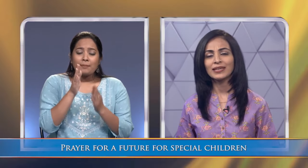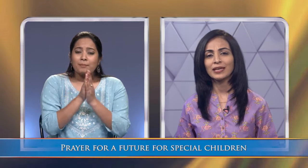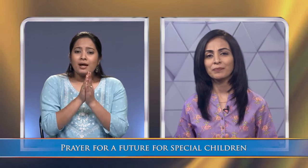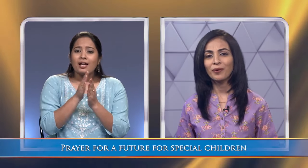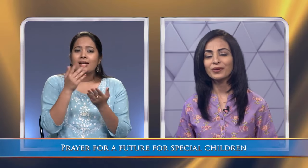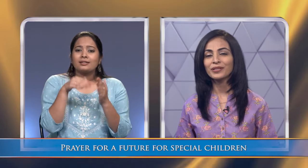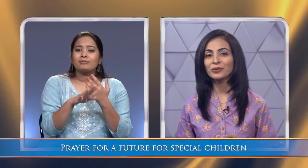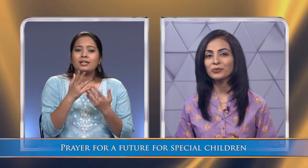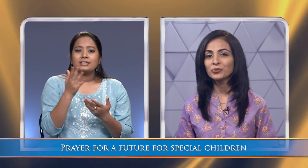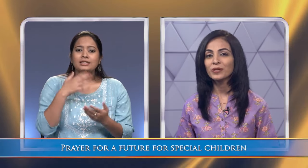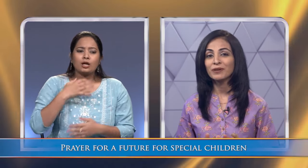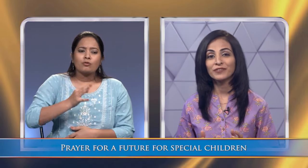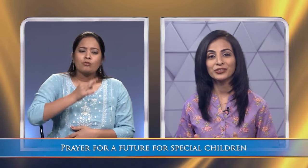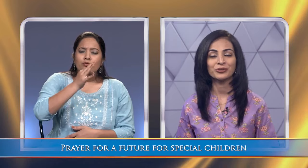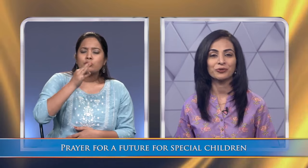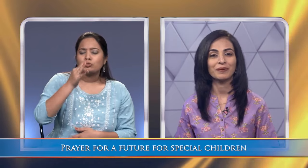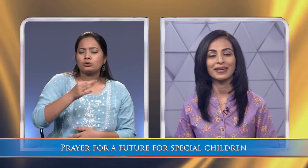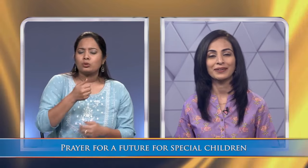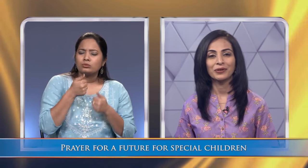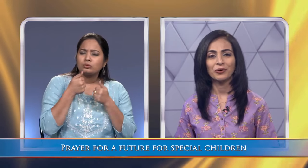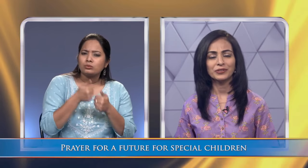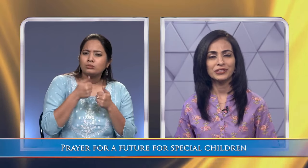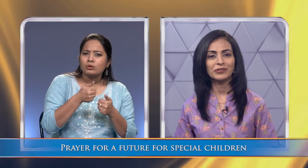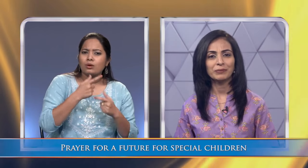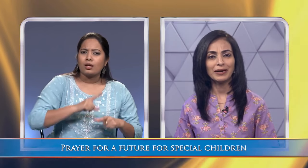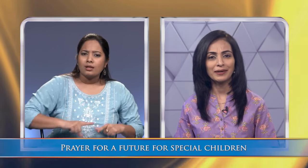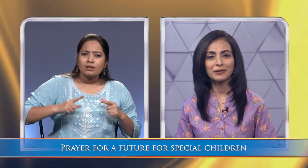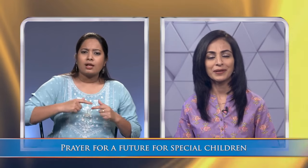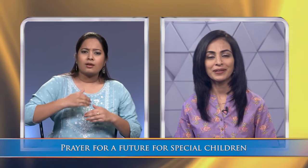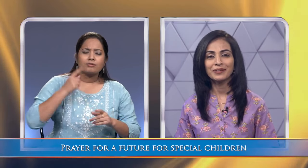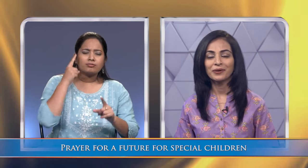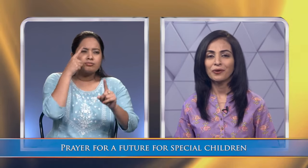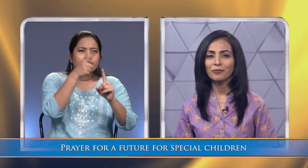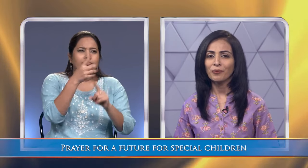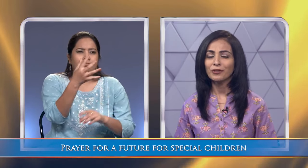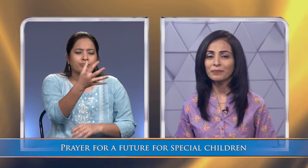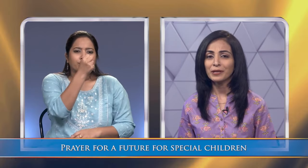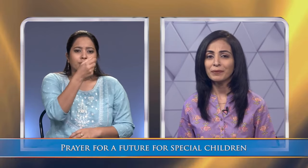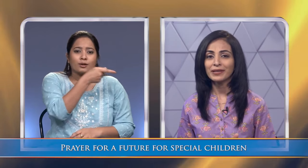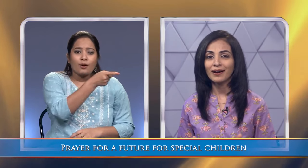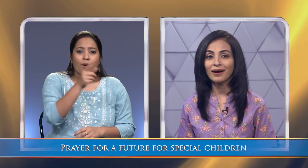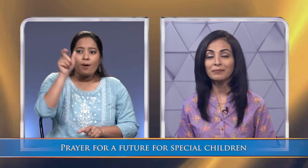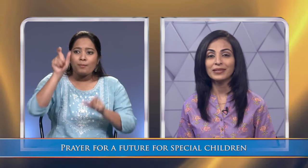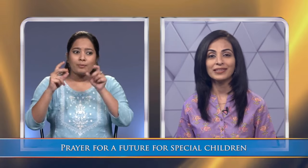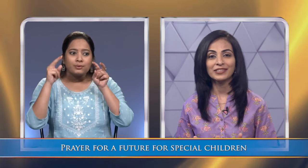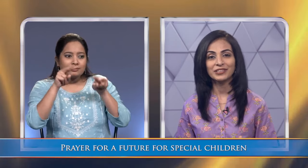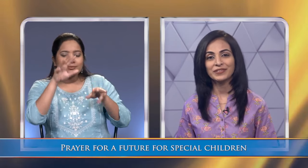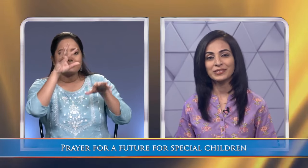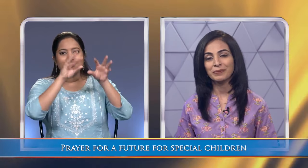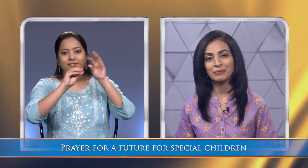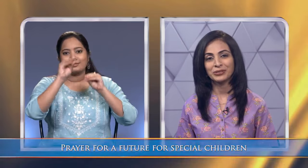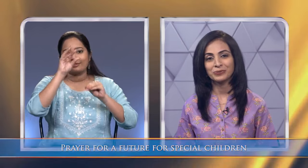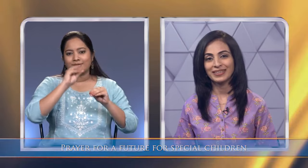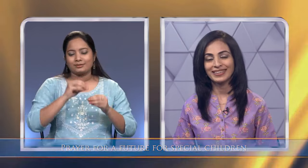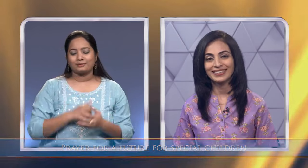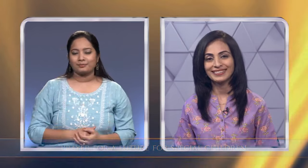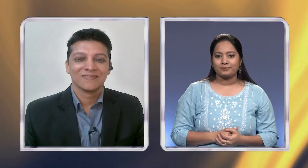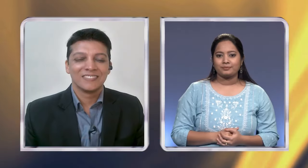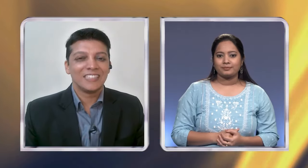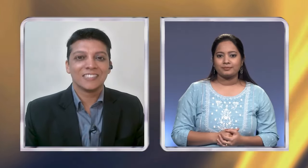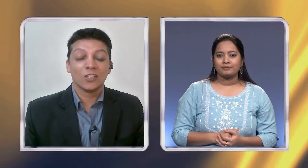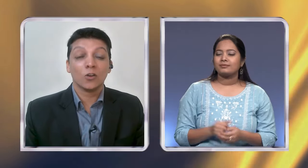परमेश्वर से एक बहुत ही उज्जवल भविष्य को पाएं और जीवन में आगे बढ़े और बहुत बड़े बड़े काम इनके जीवन से परमेश्वर